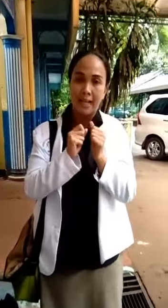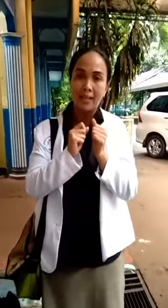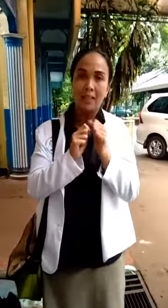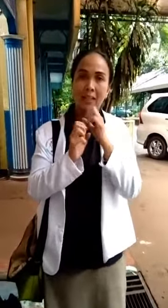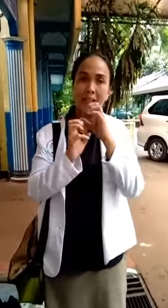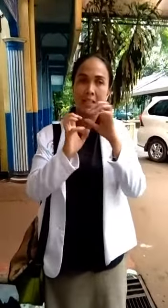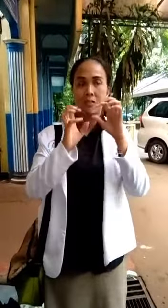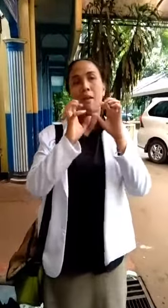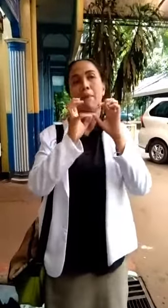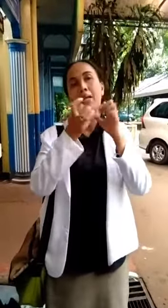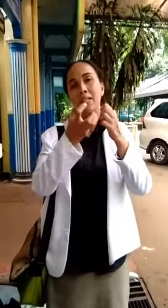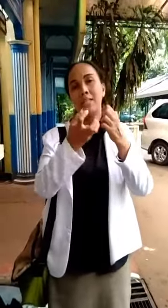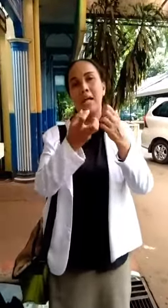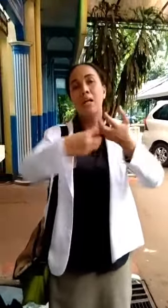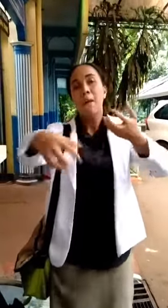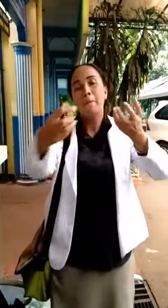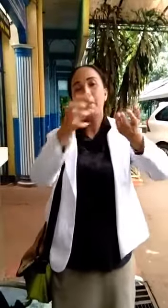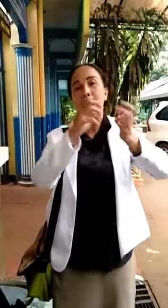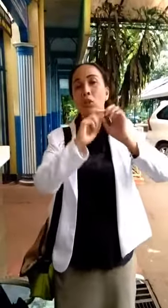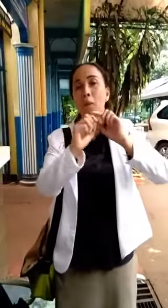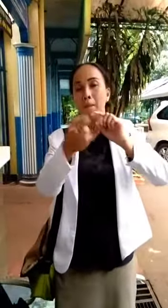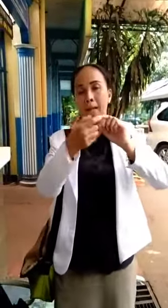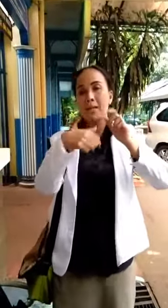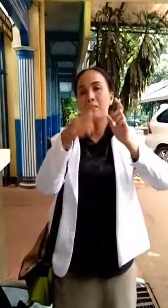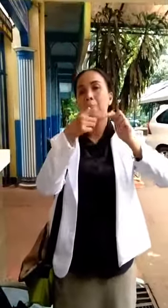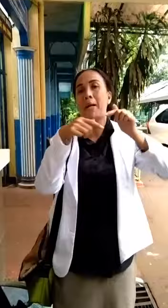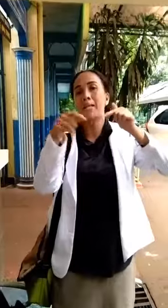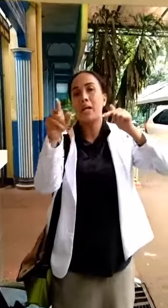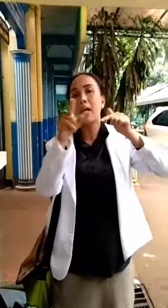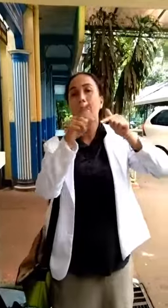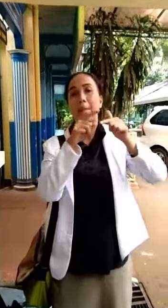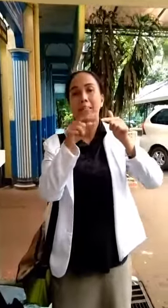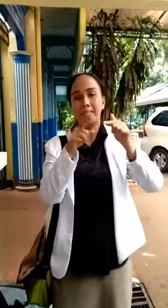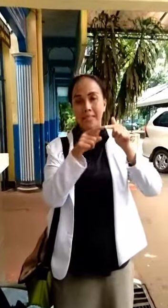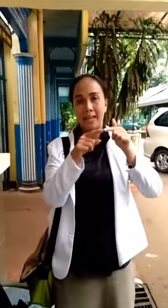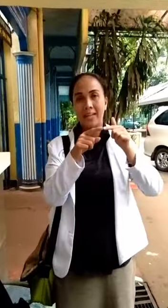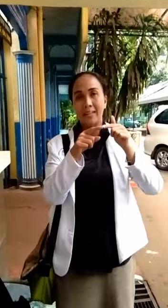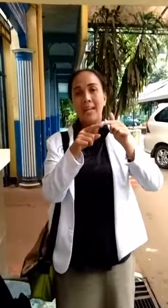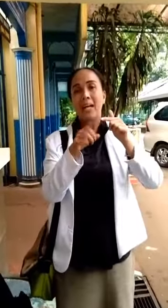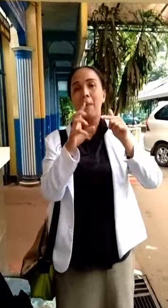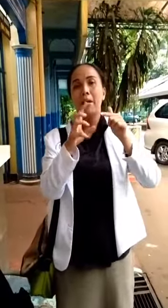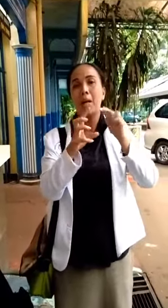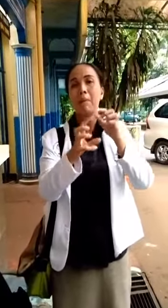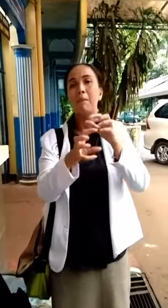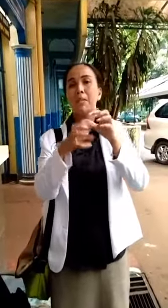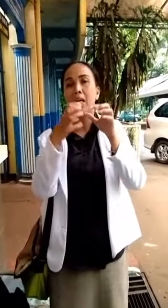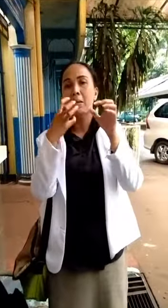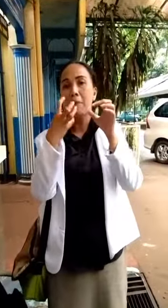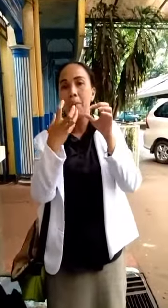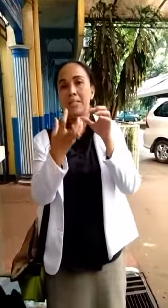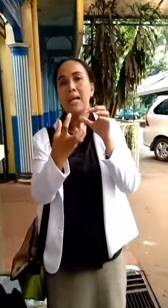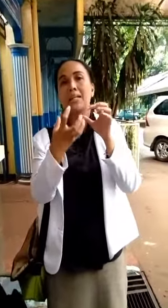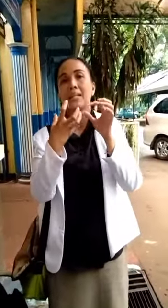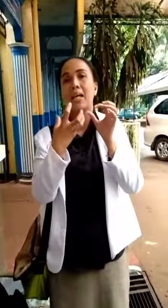kristal. Ketika dia sudah mengkristal, membentuk plak di sepanjang dari penisnya, lama-lama menjadi membesar,